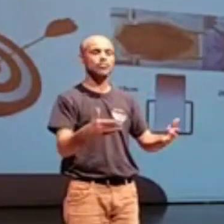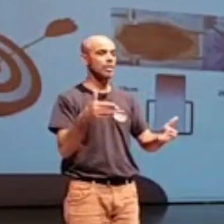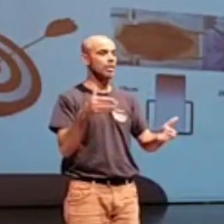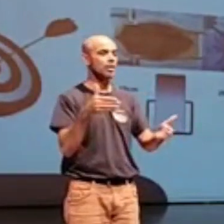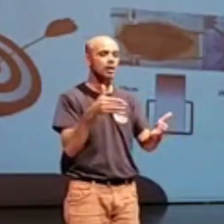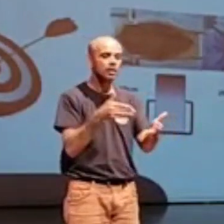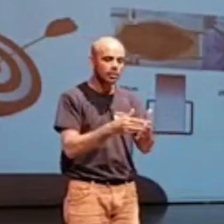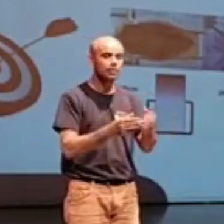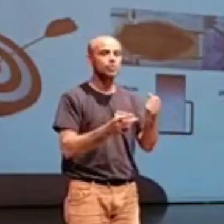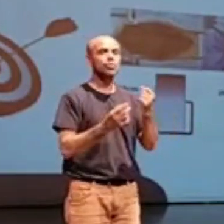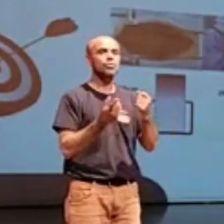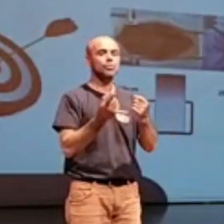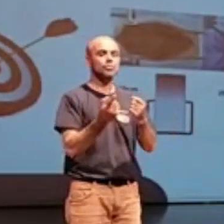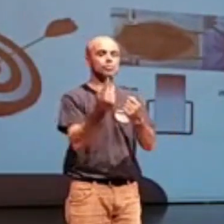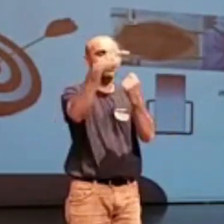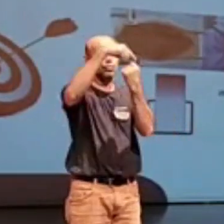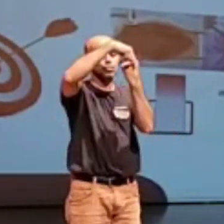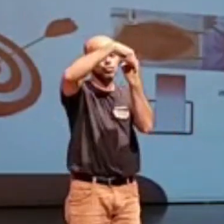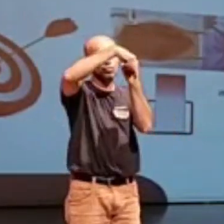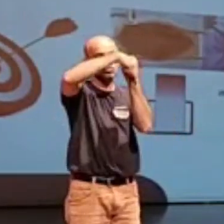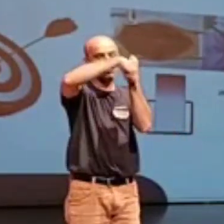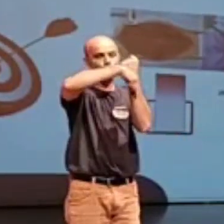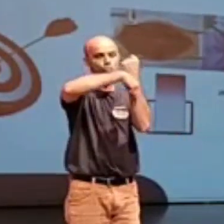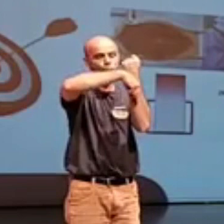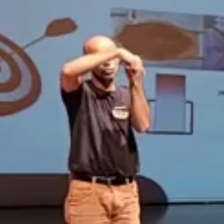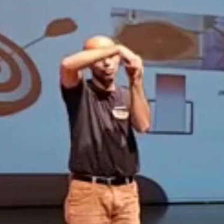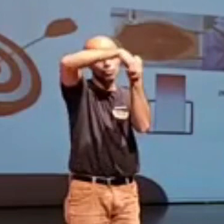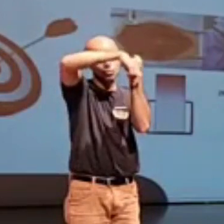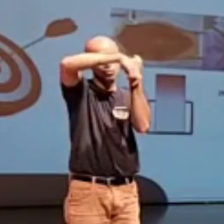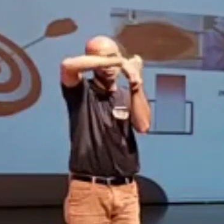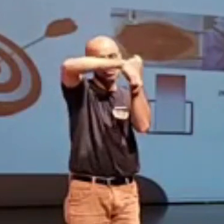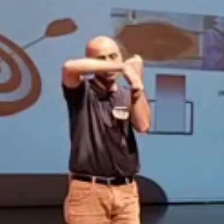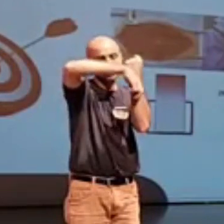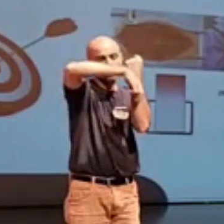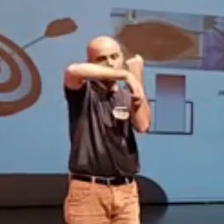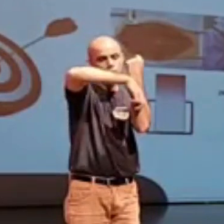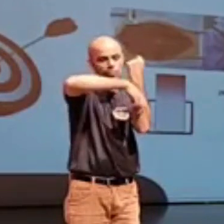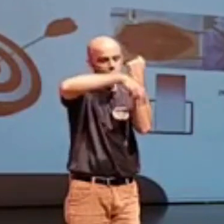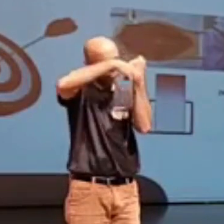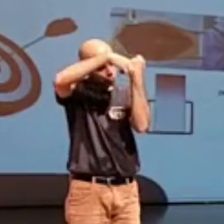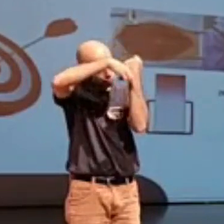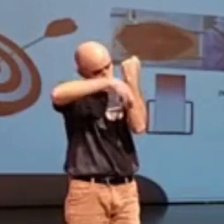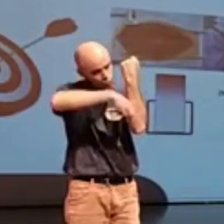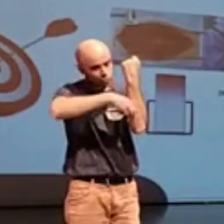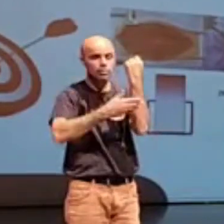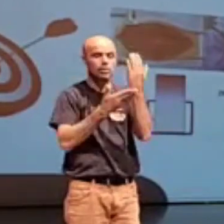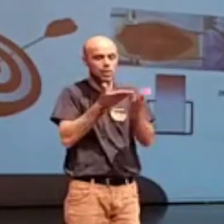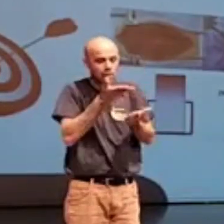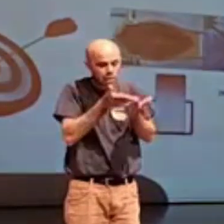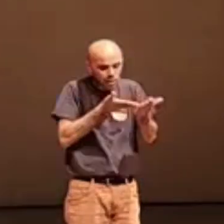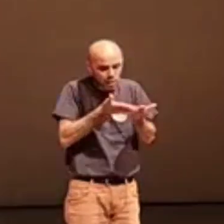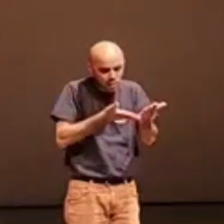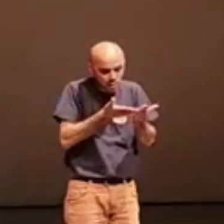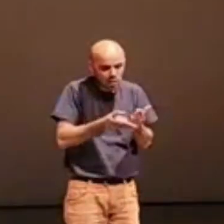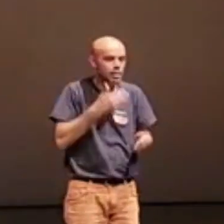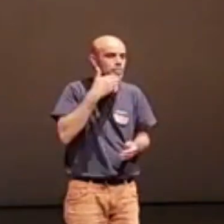da endoscopia, que hoje com um acesso de 7 milímetros, que é a ponta do dedinho, a gente consegue tratar muita coisa.